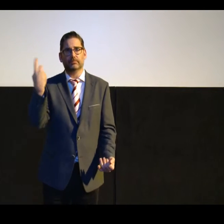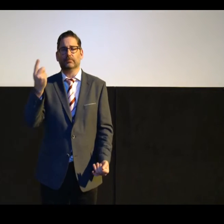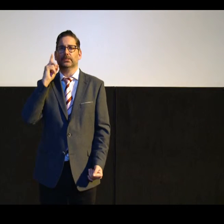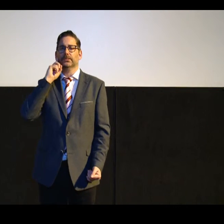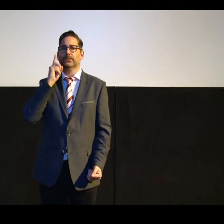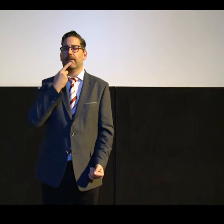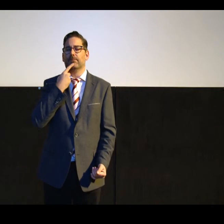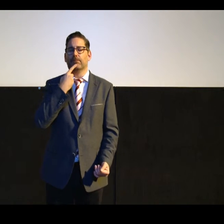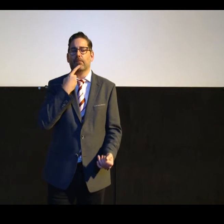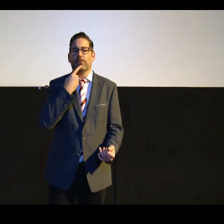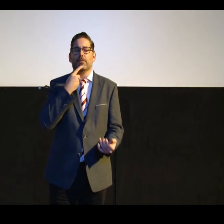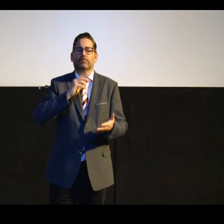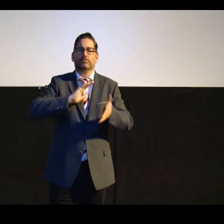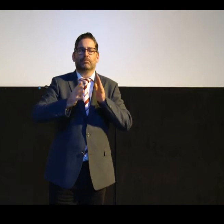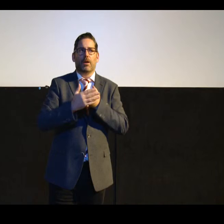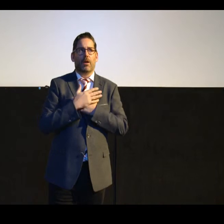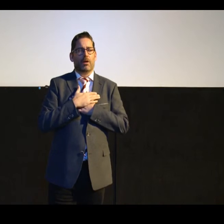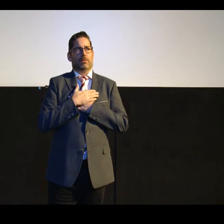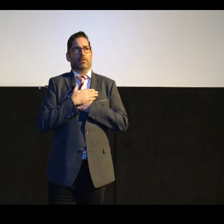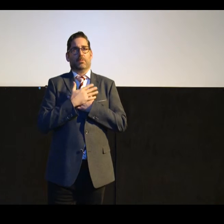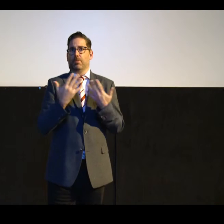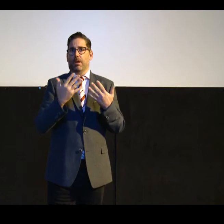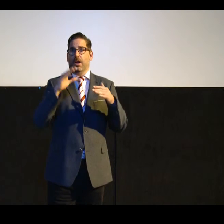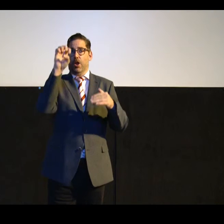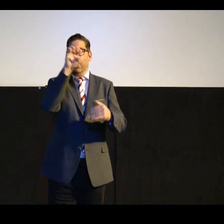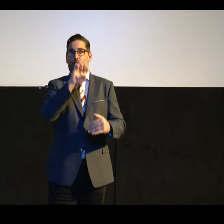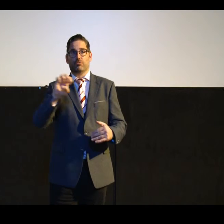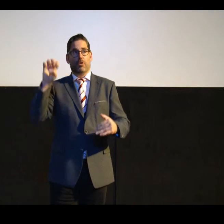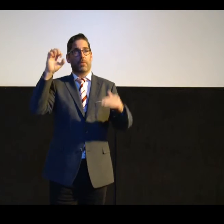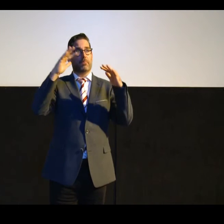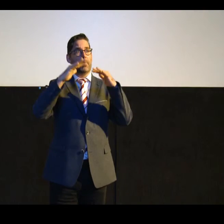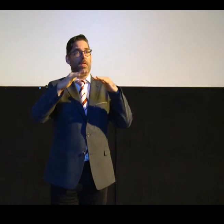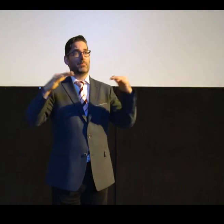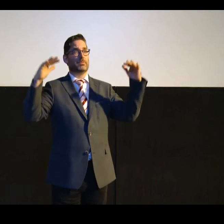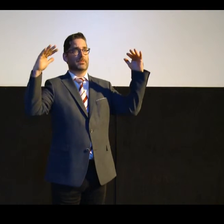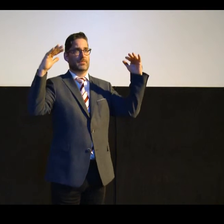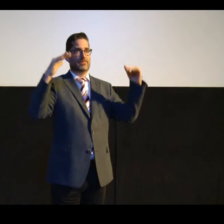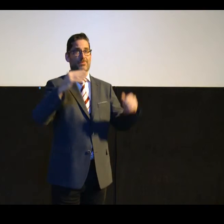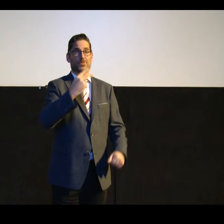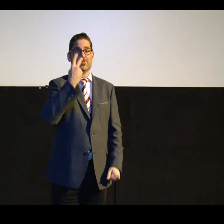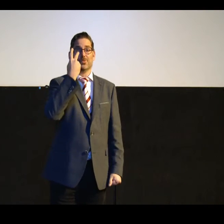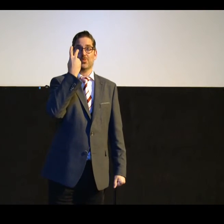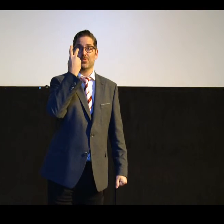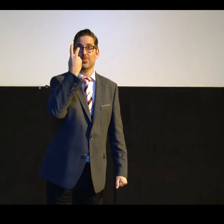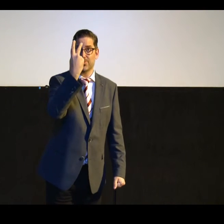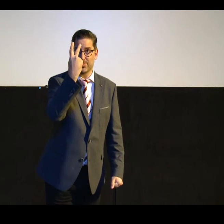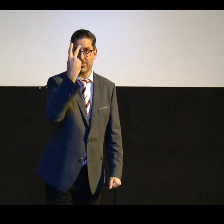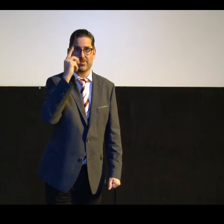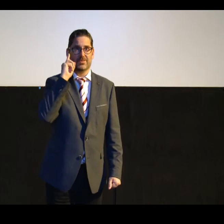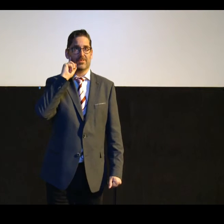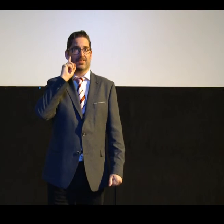Vale. La resolución también pues ha sido algo que nos enorgullece.